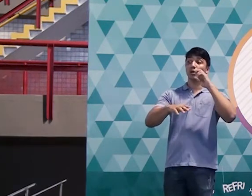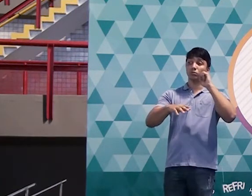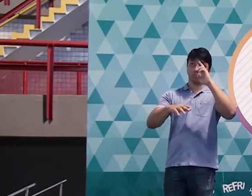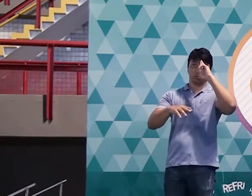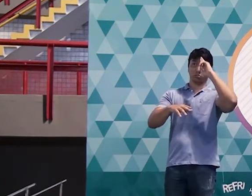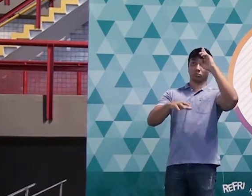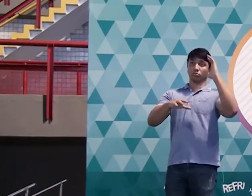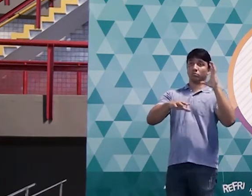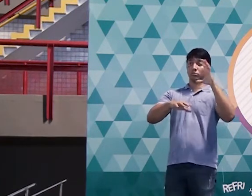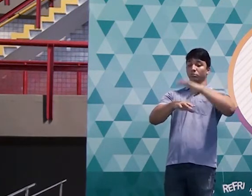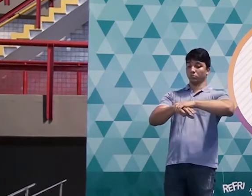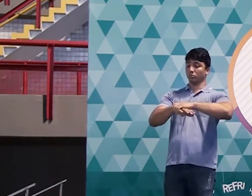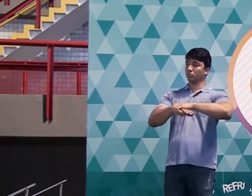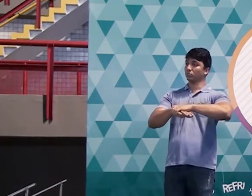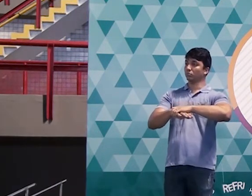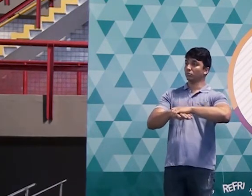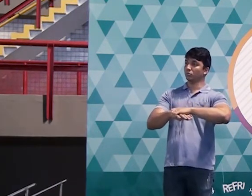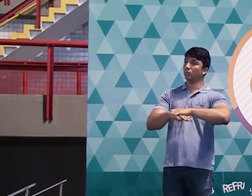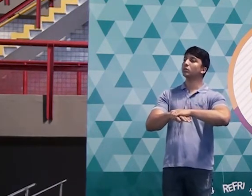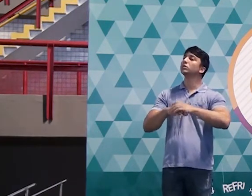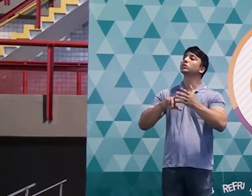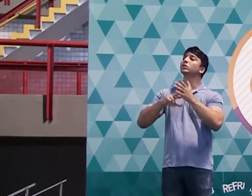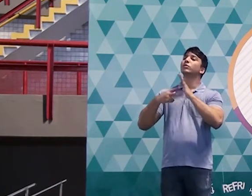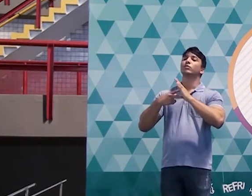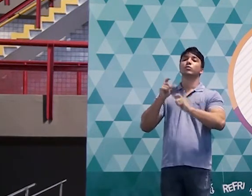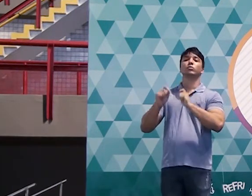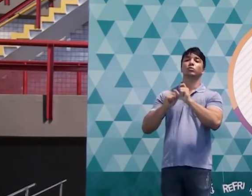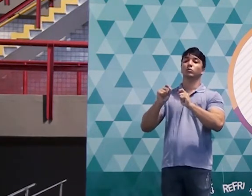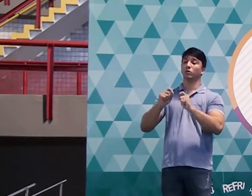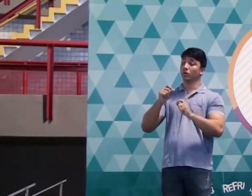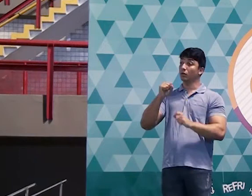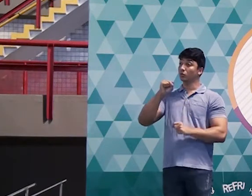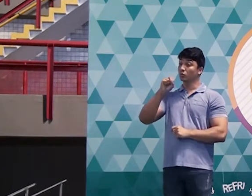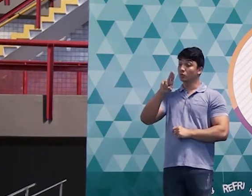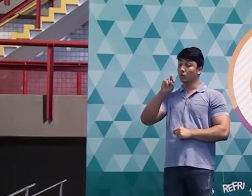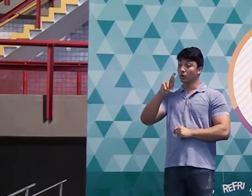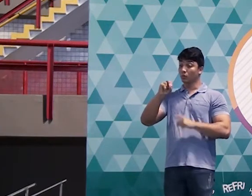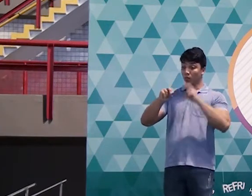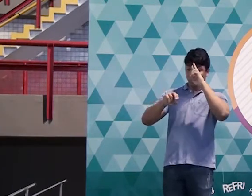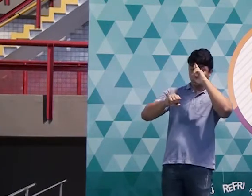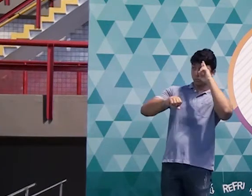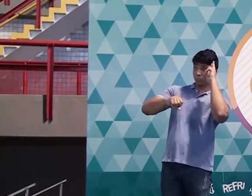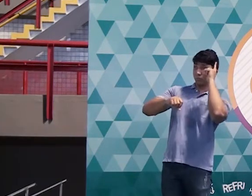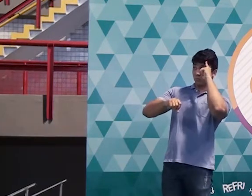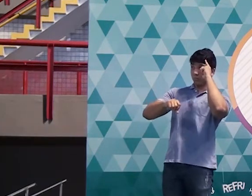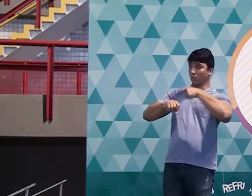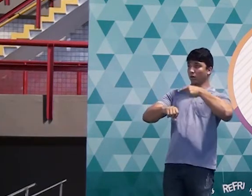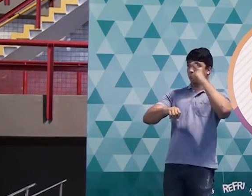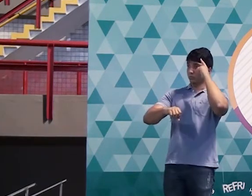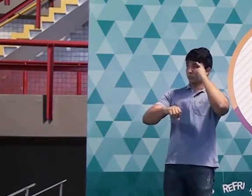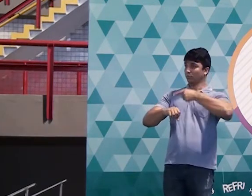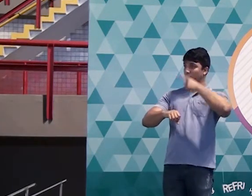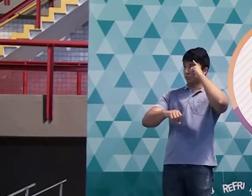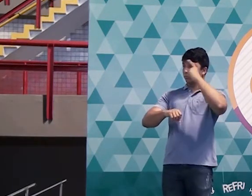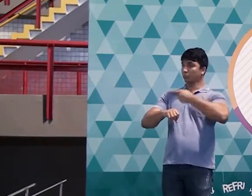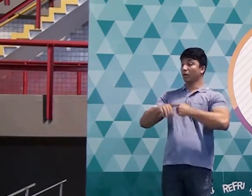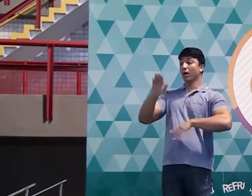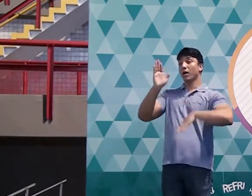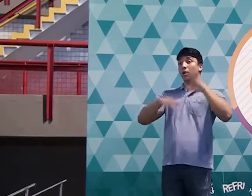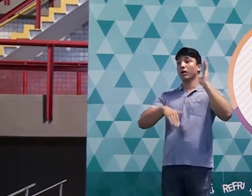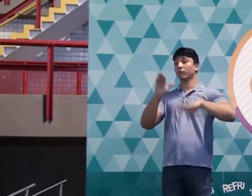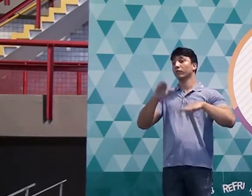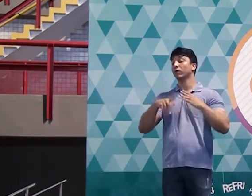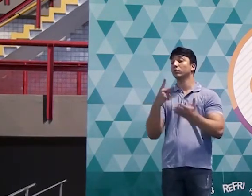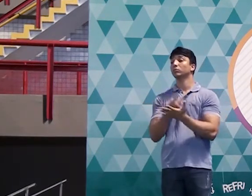da mão do vassalo. O que está dizendo agora é que o suzerano manda no vassalo. Às